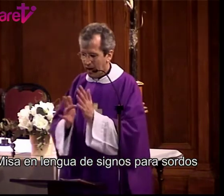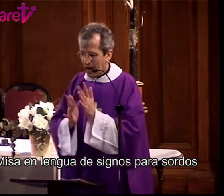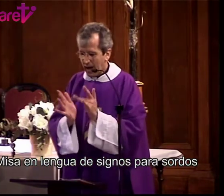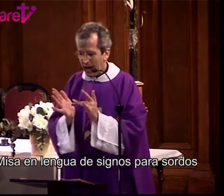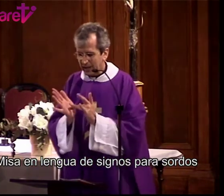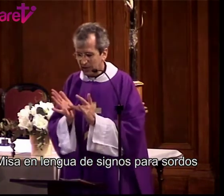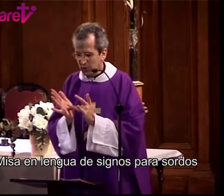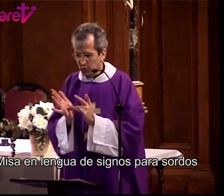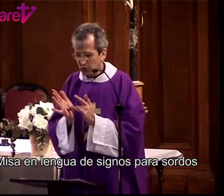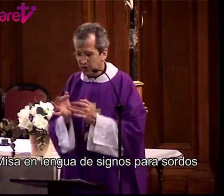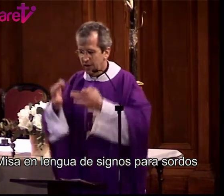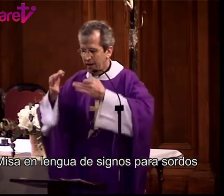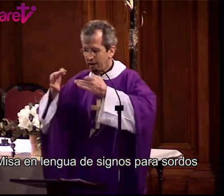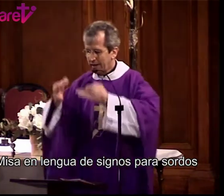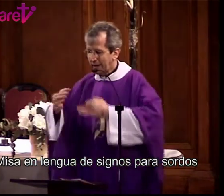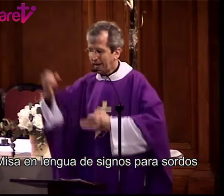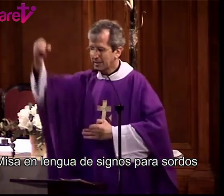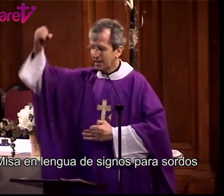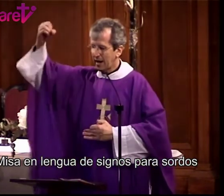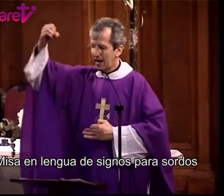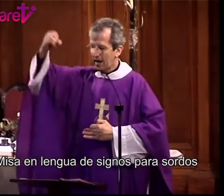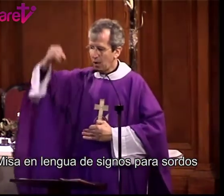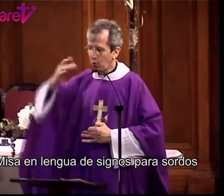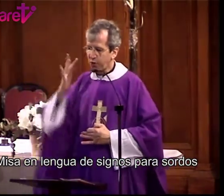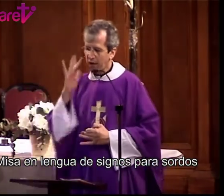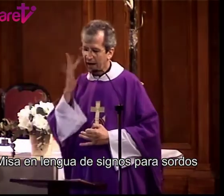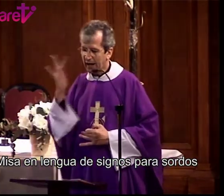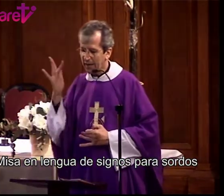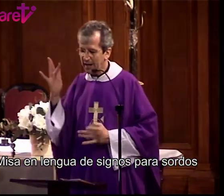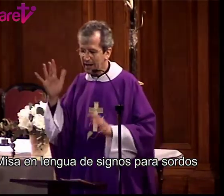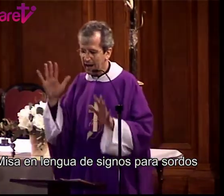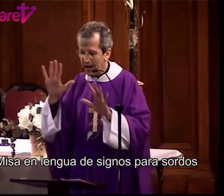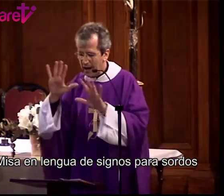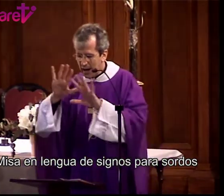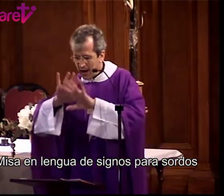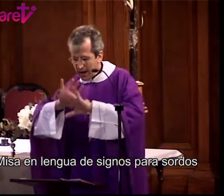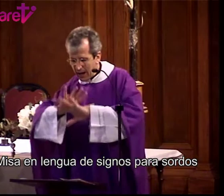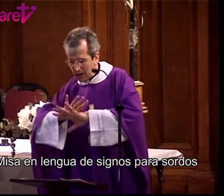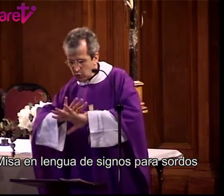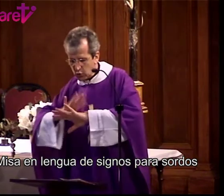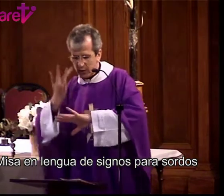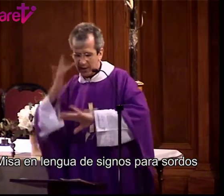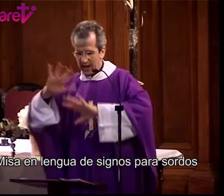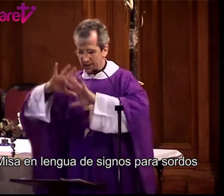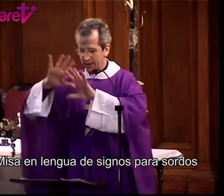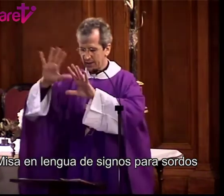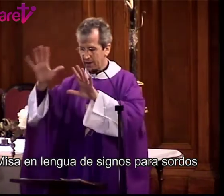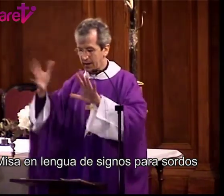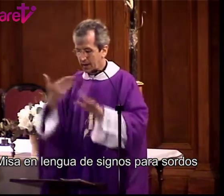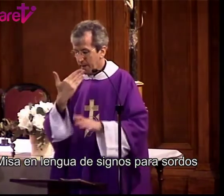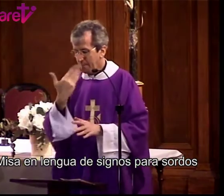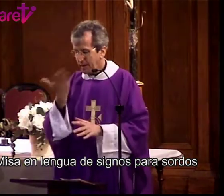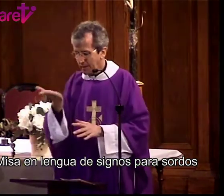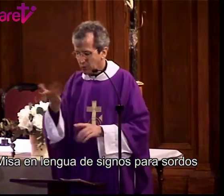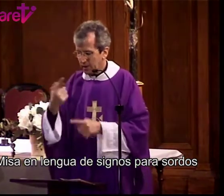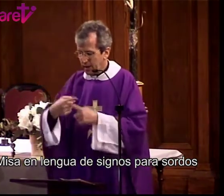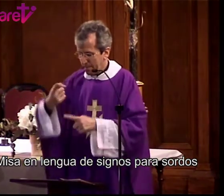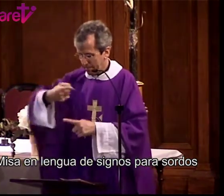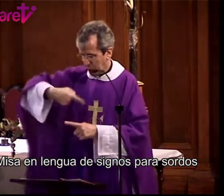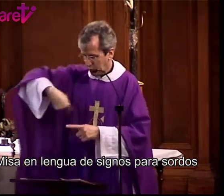A Jesús, que es la luz que brilla en la oscuridad, pidámosle por